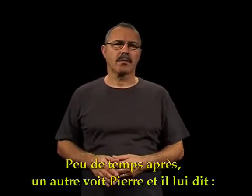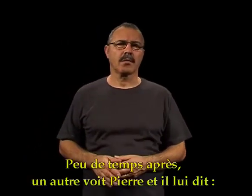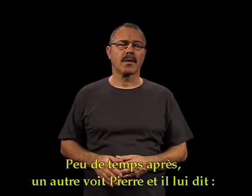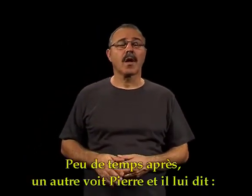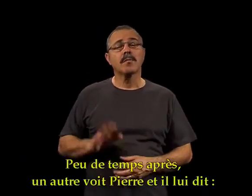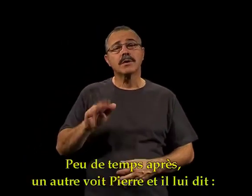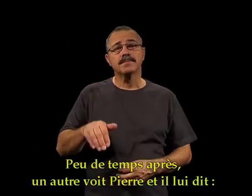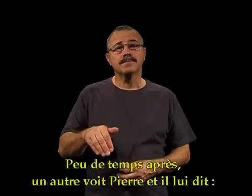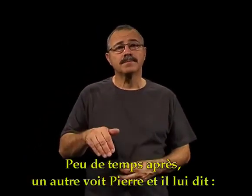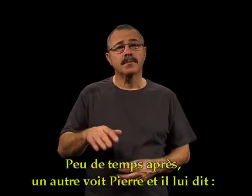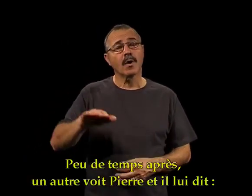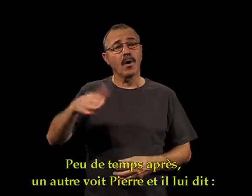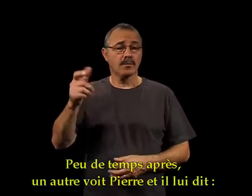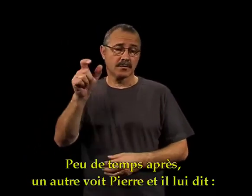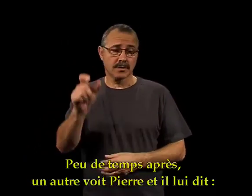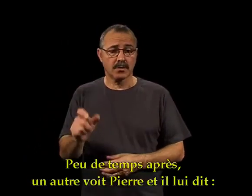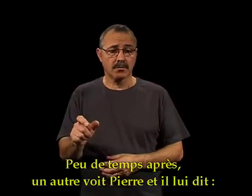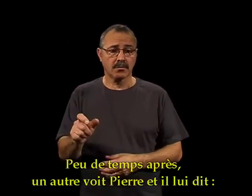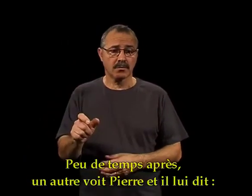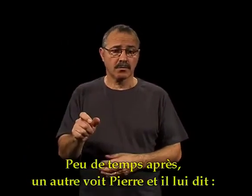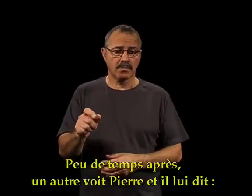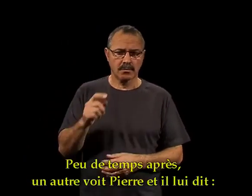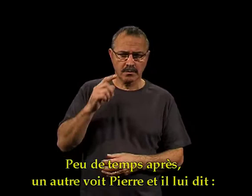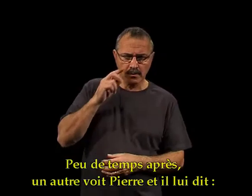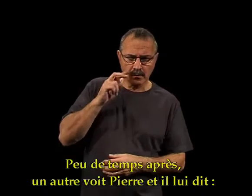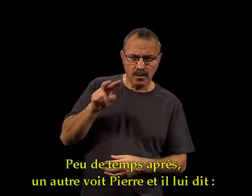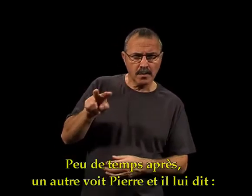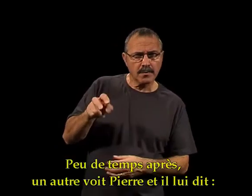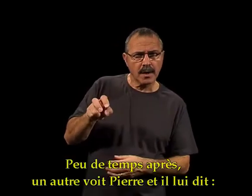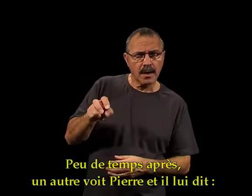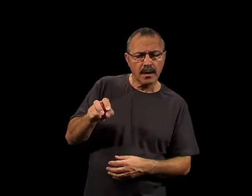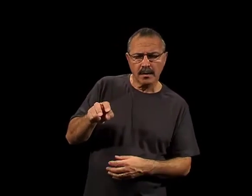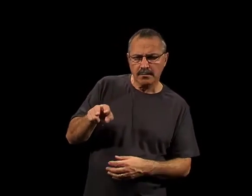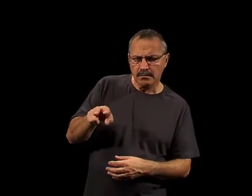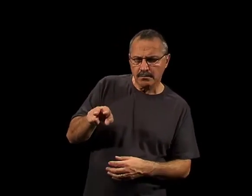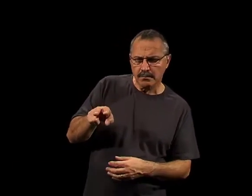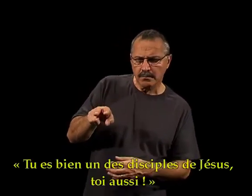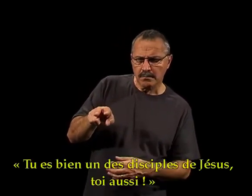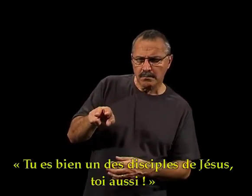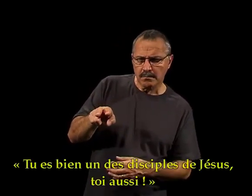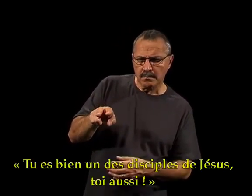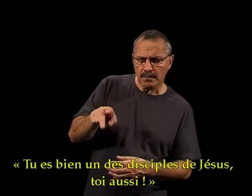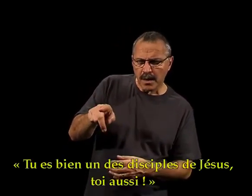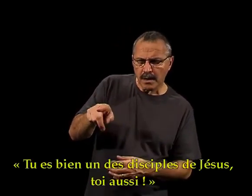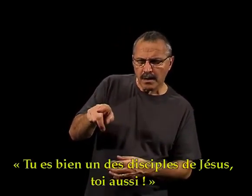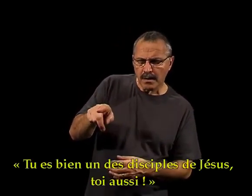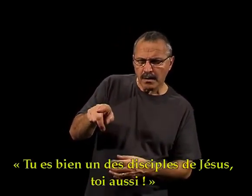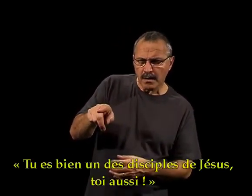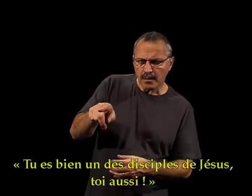pas. » Peu de temps après, un autre voit Pierre et lui dit: « Tu es bien un